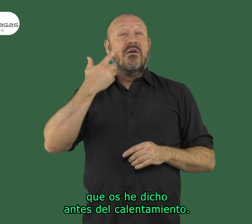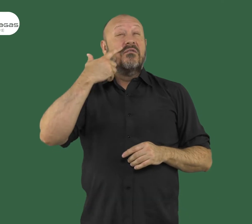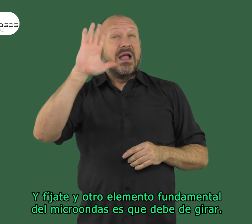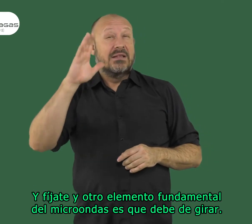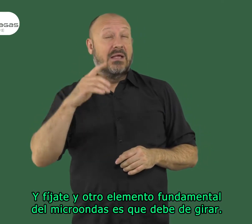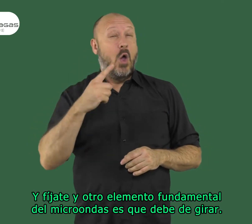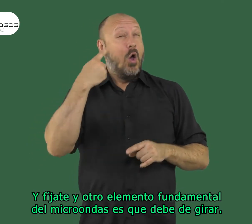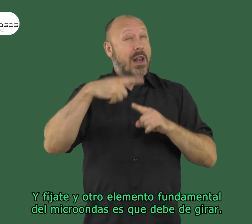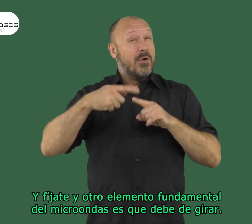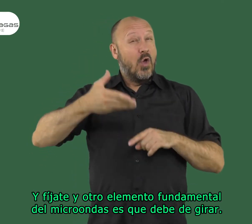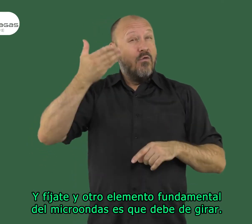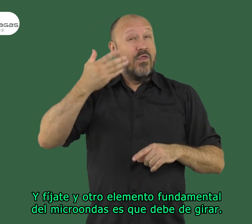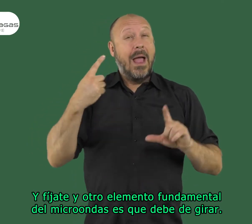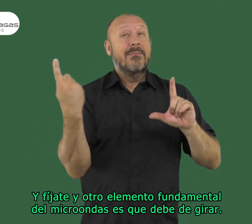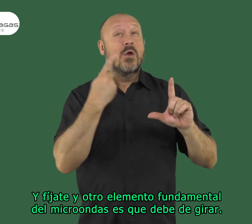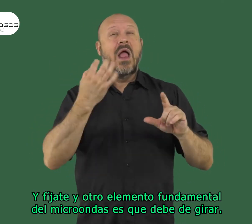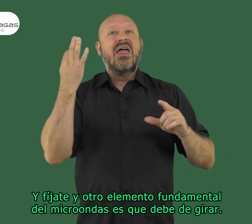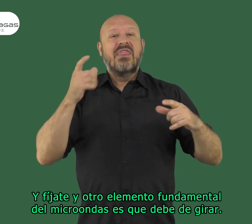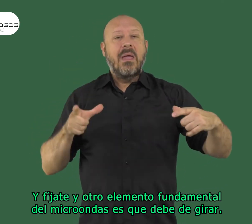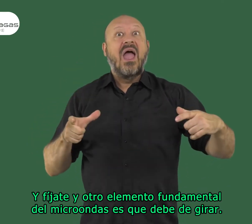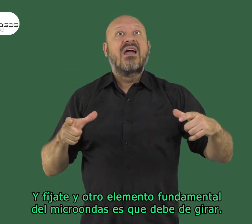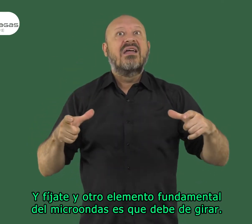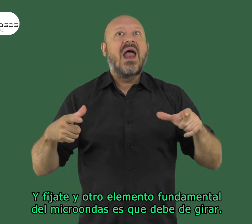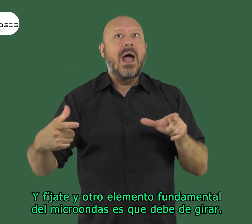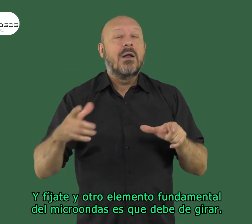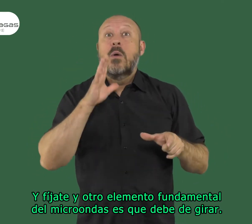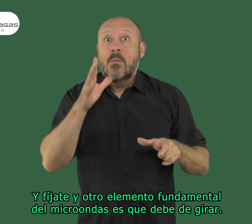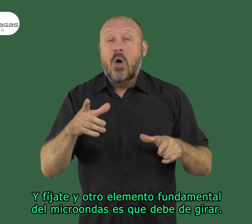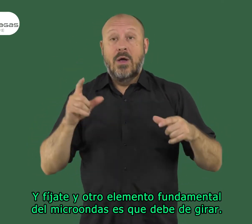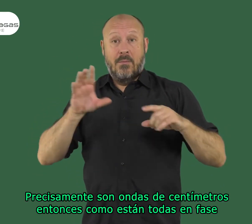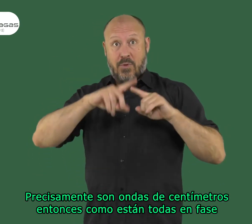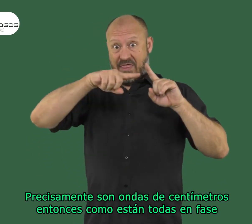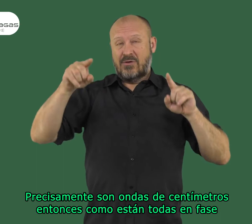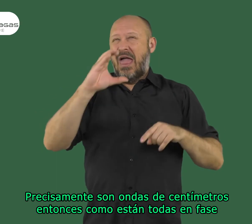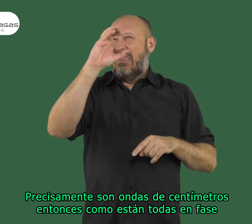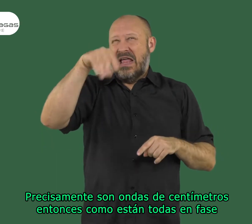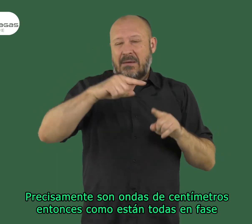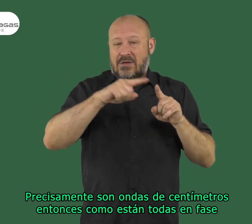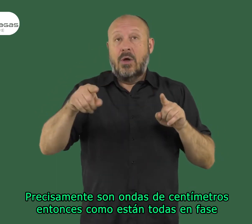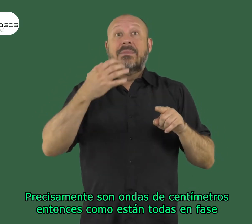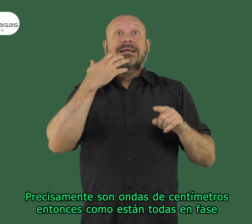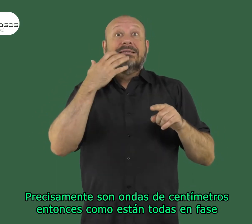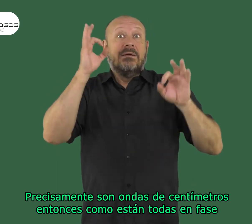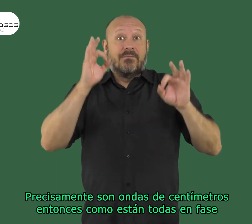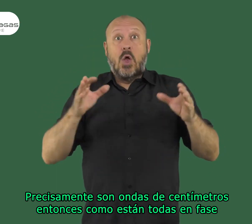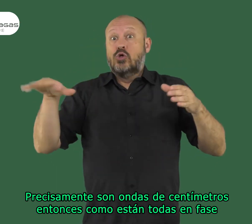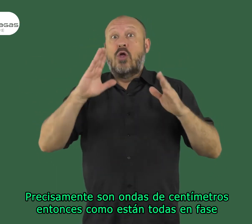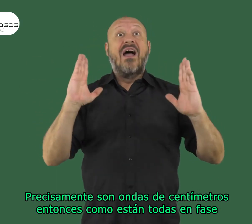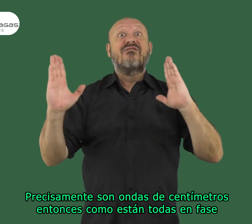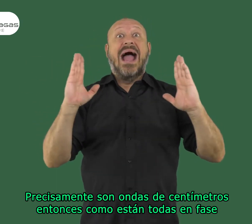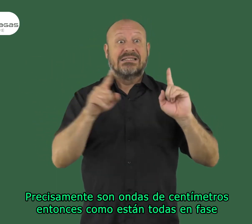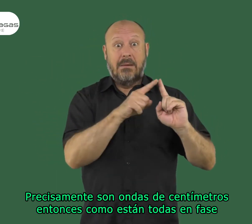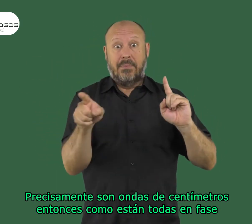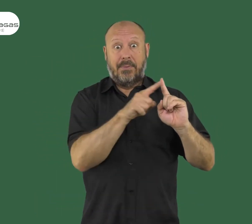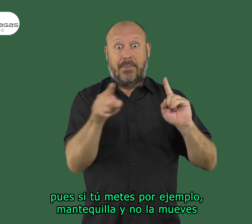calentamiento. Y fíjate, y otro elemento fundamental del microondas es que debe de girar. Precisamente son ondas de centímetros, entonces como